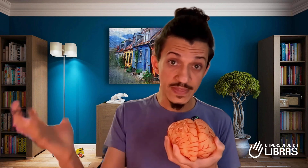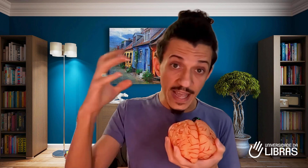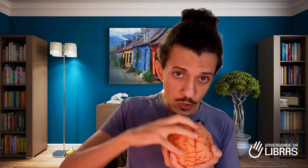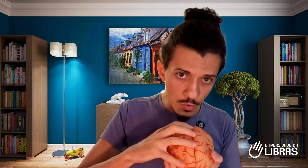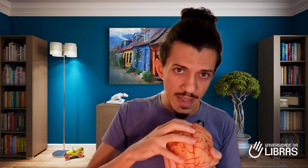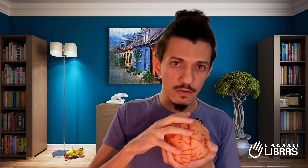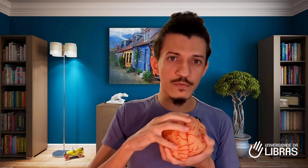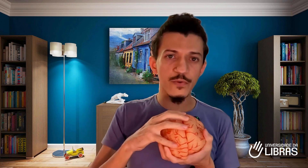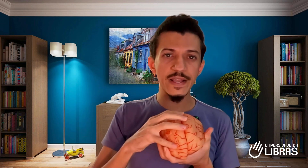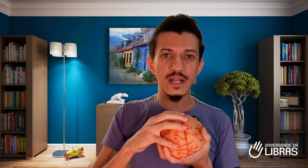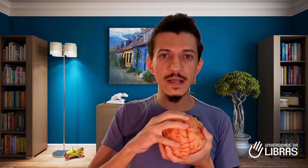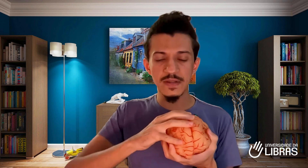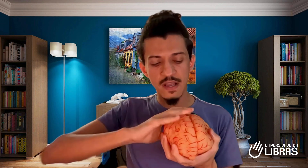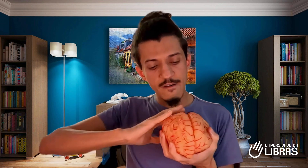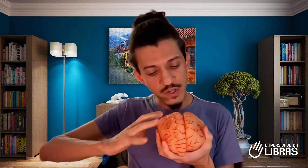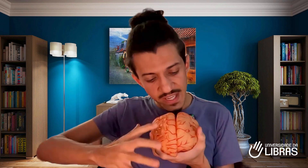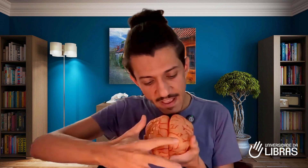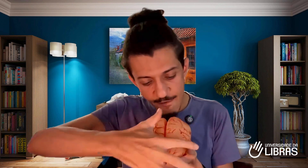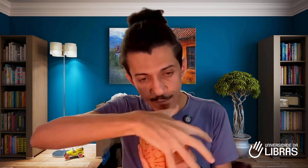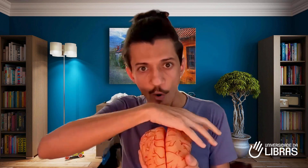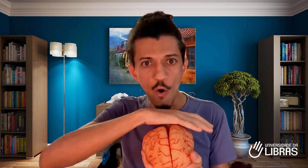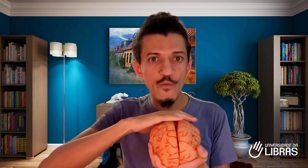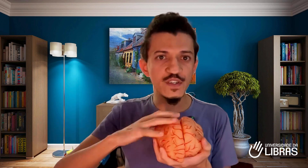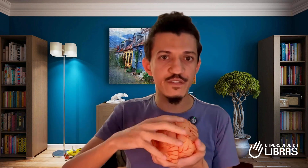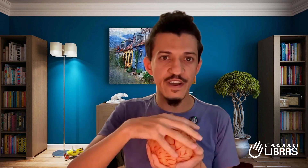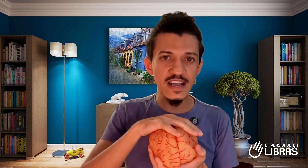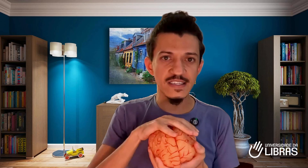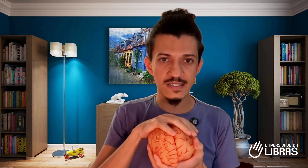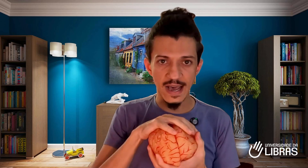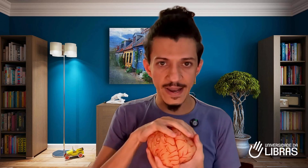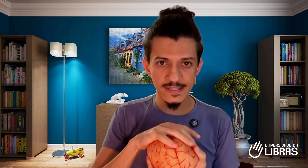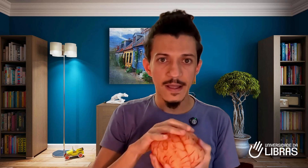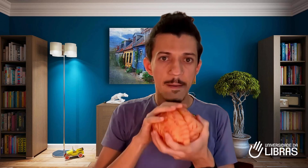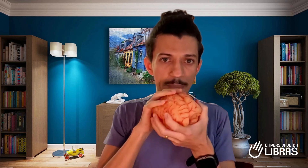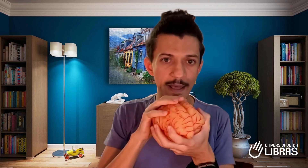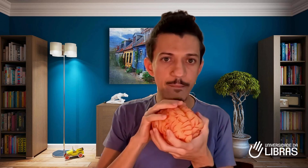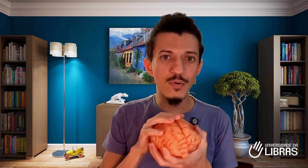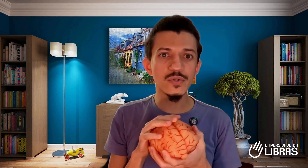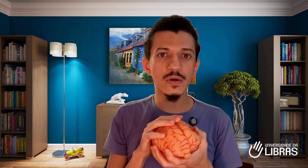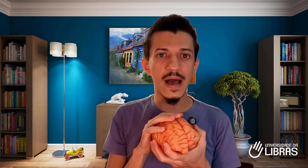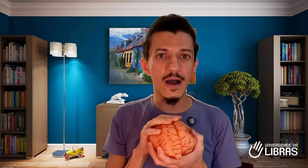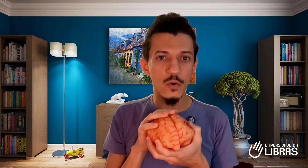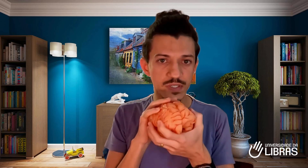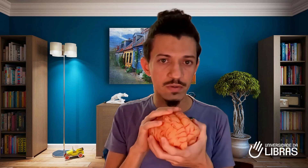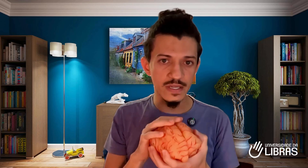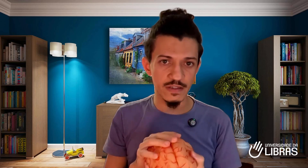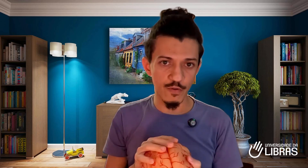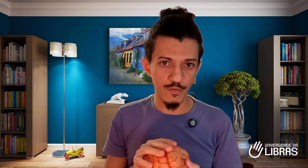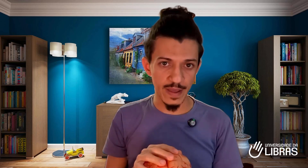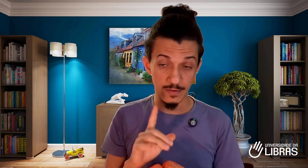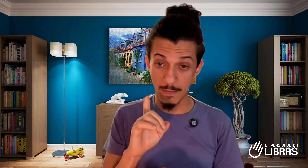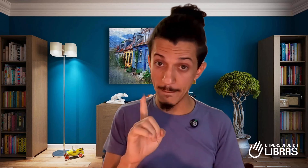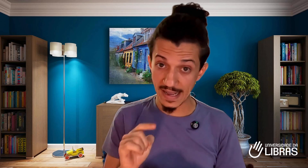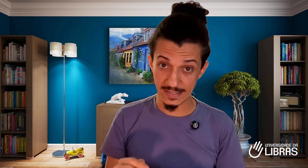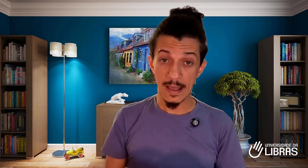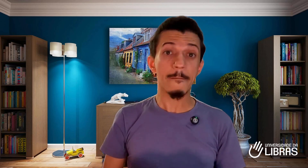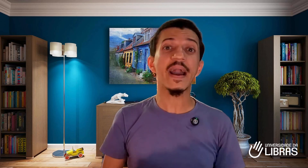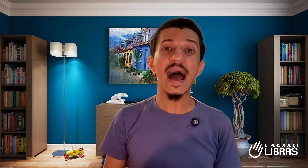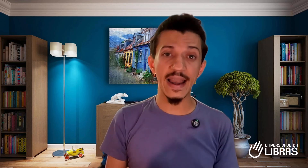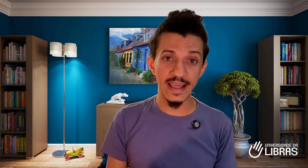do método Fluente em Libras, você envolve diversas áreas para impulsionar o seu desenvolvimento. Mas, para além disso,